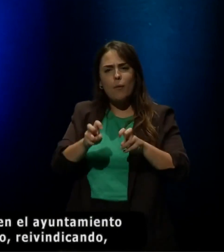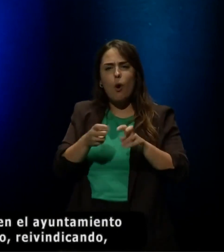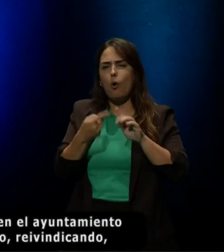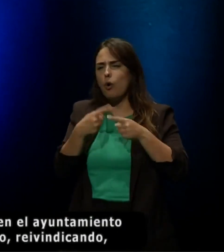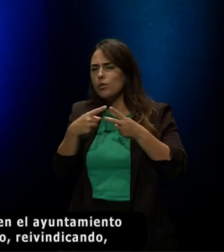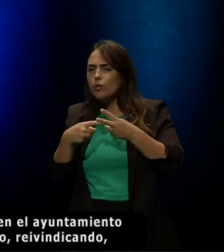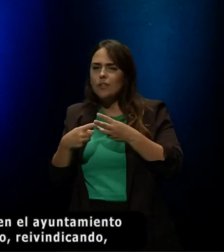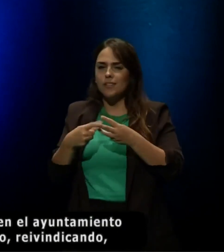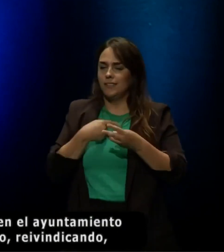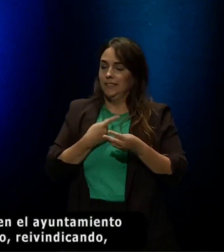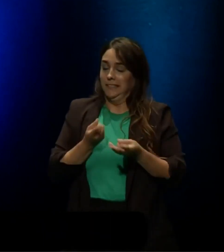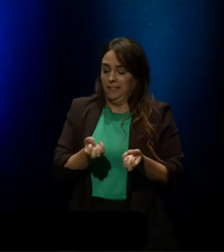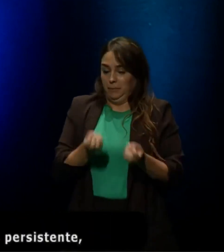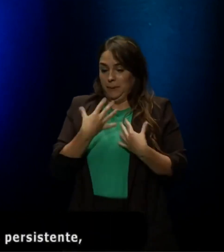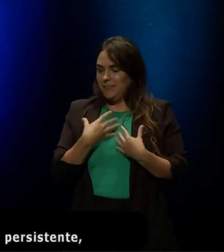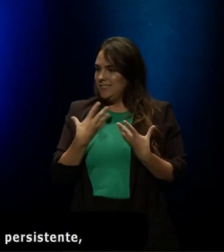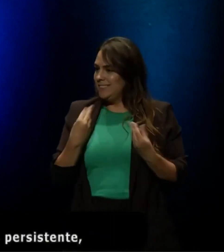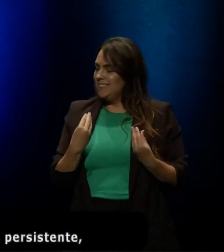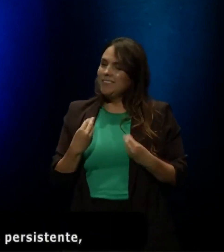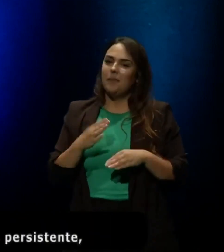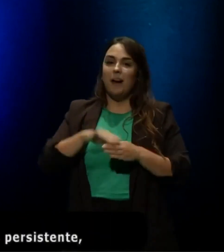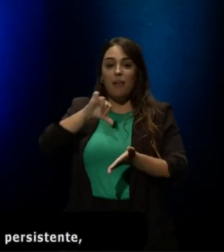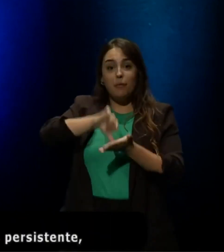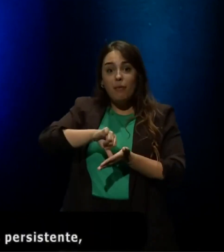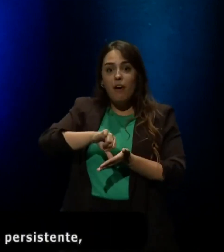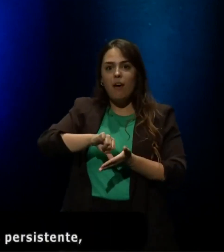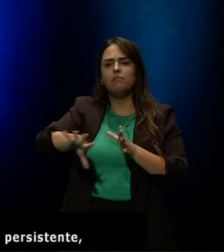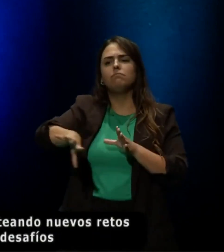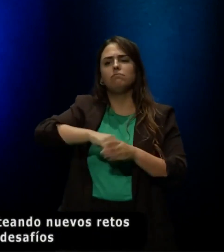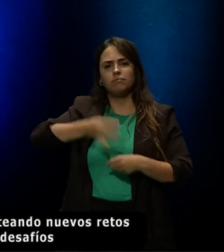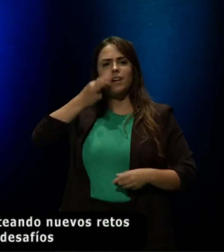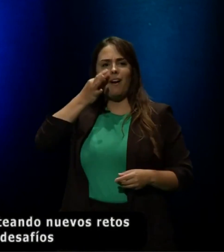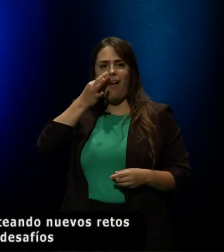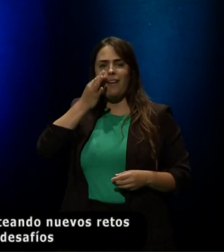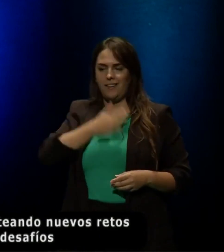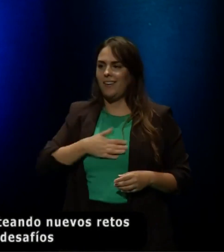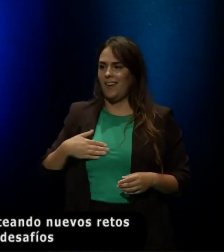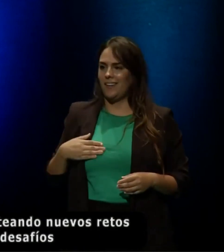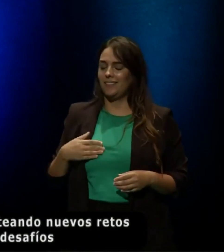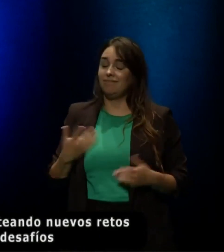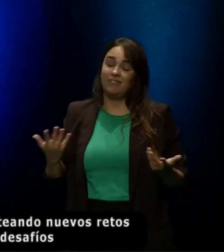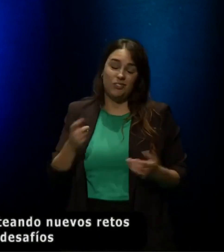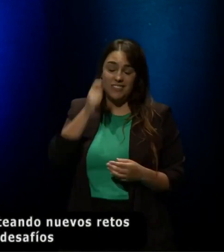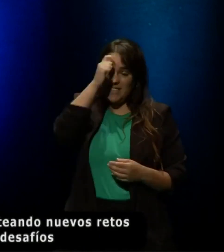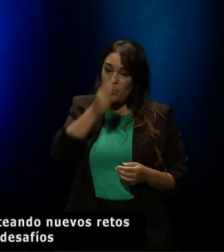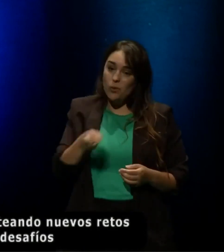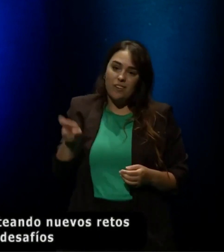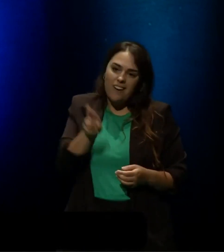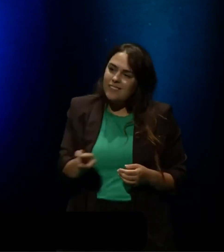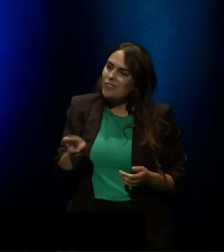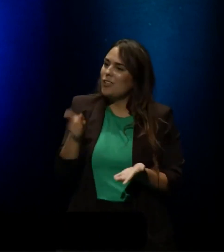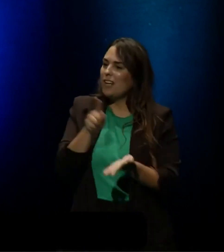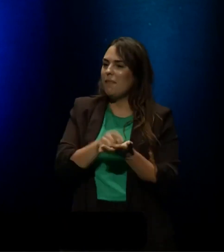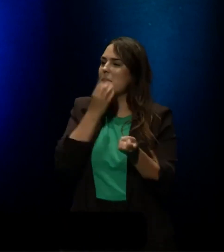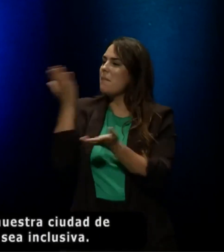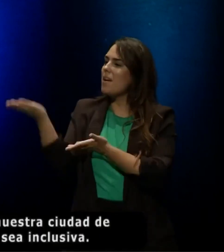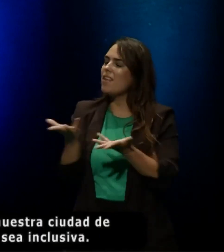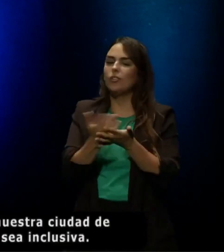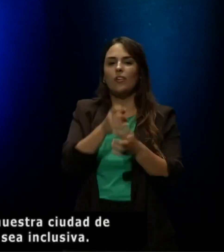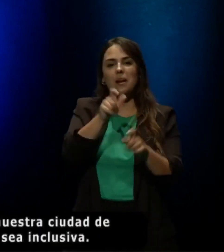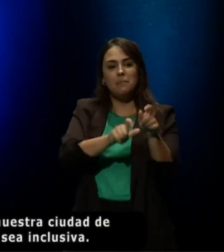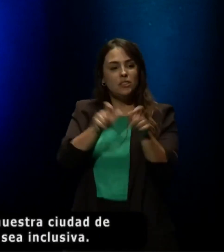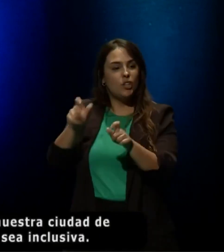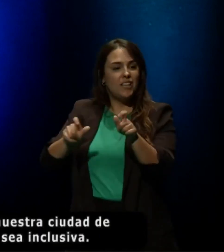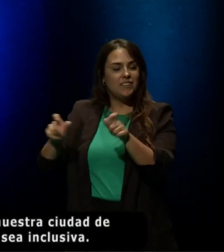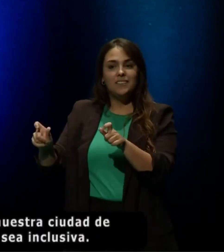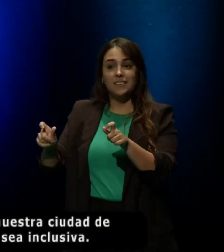desafíos para que de verdad nuestra ciudad sea inclusiva. Reitero mi saludo de bienvenida a todas las personas que de alguna